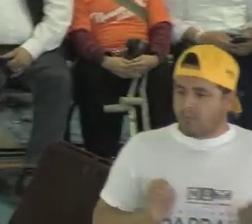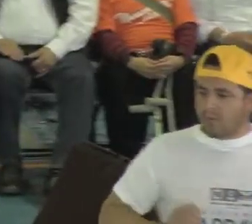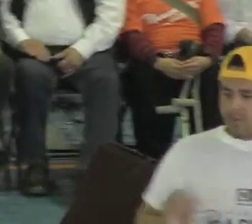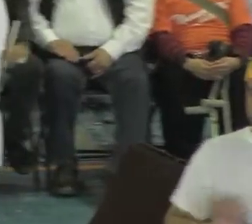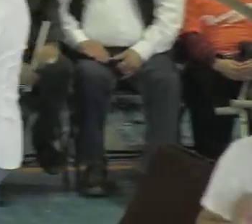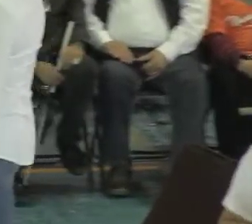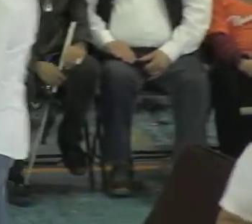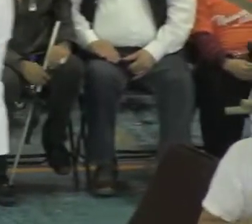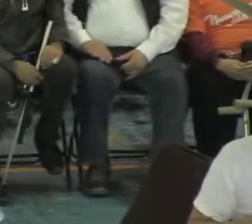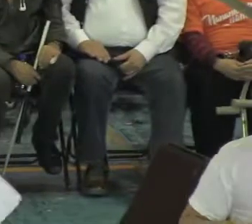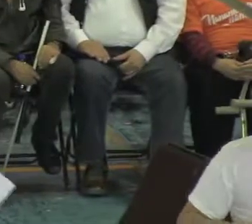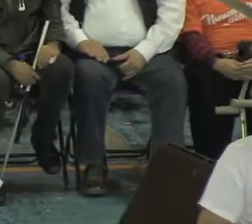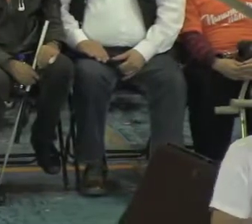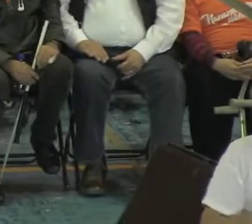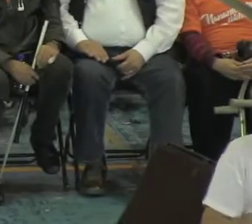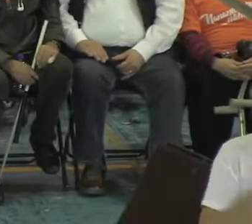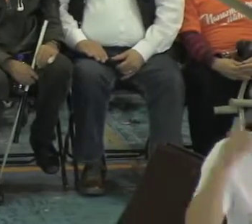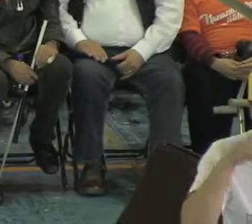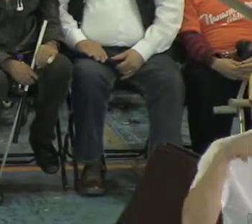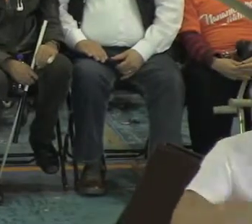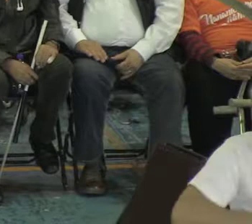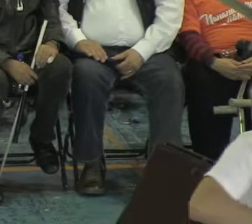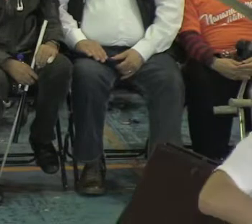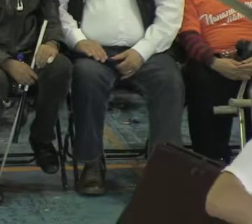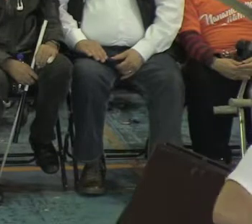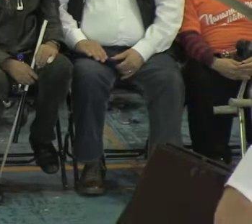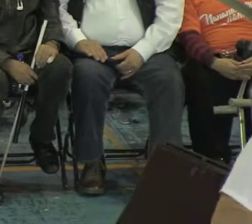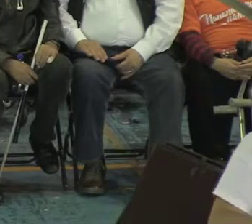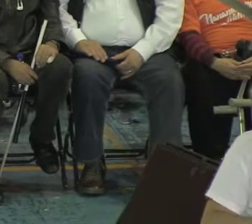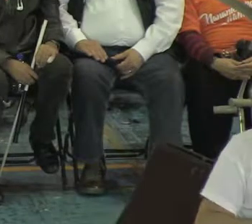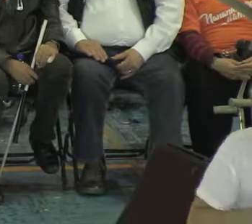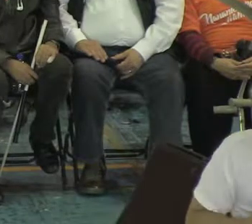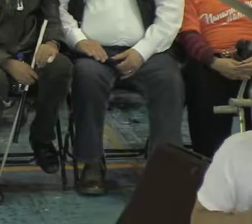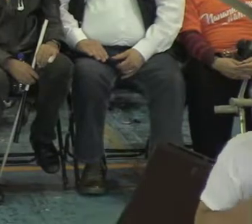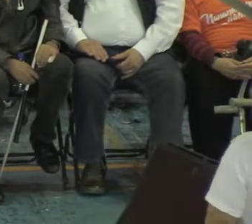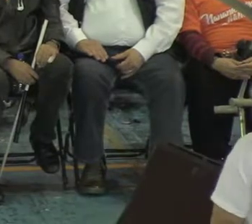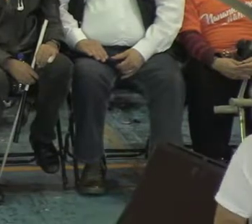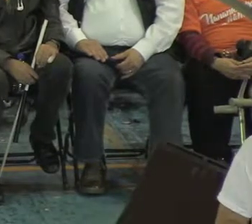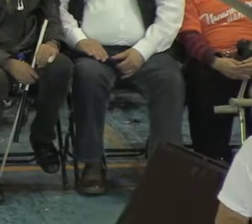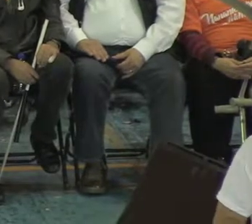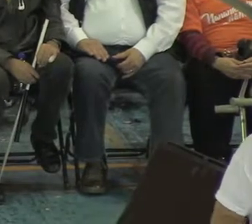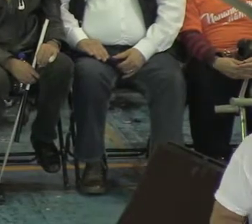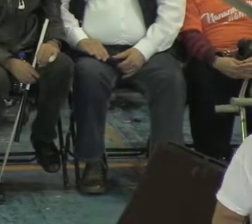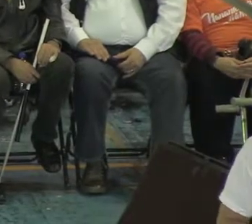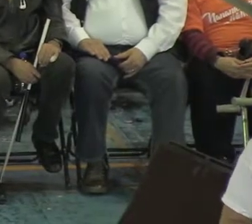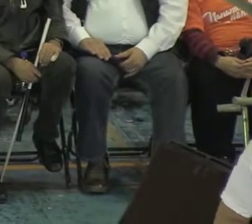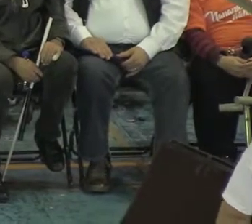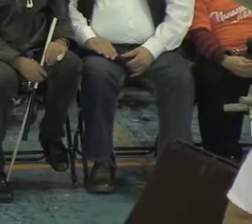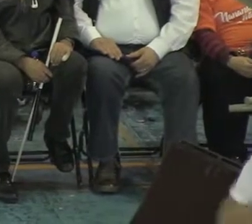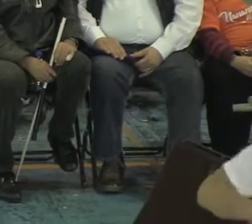hace muy difícil que la gente los pueda comprender. Por eso necesitamos romper esa inercia y